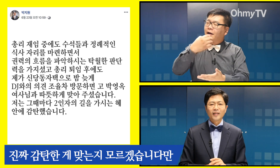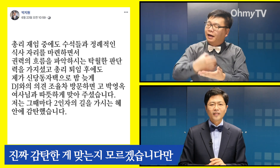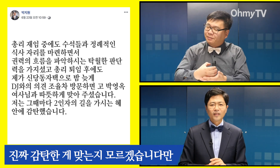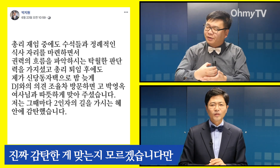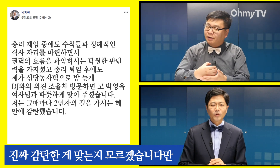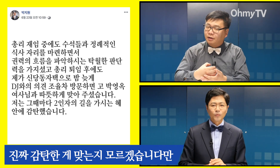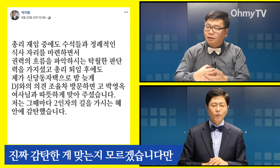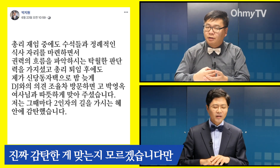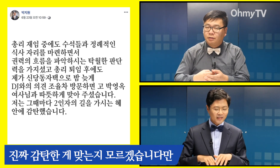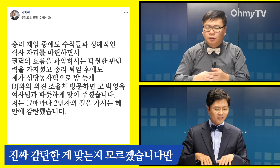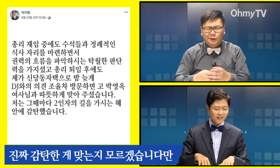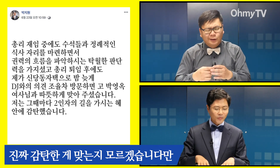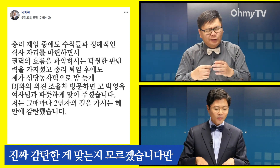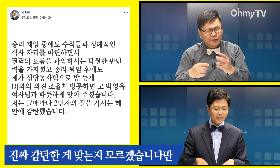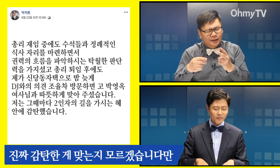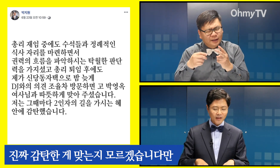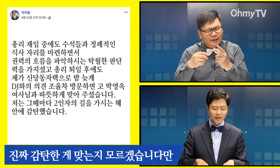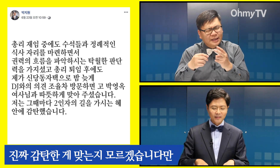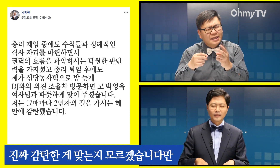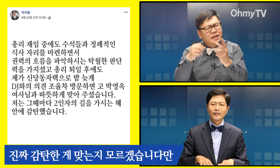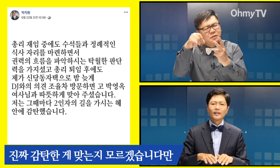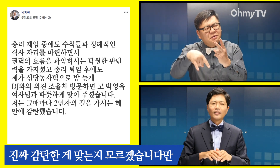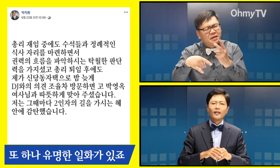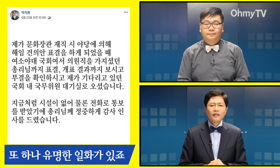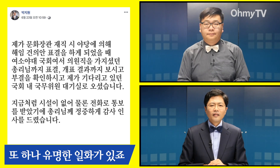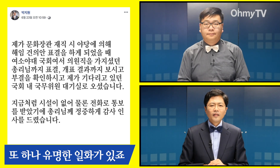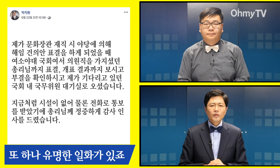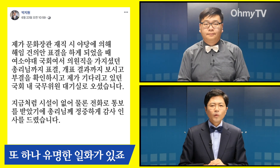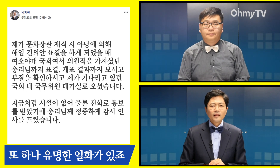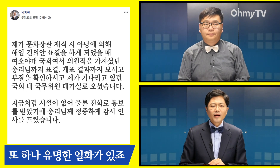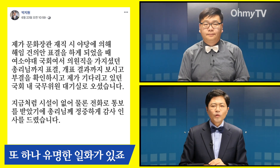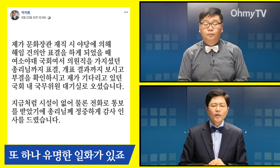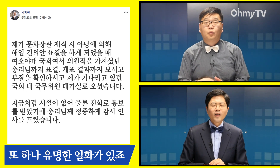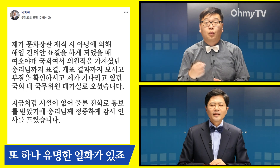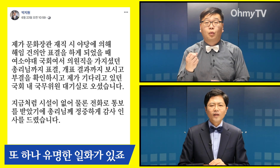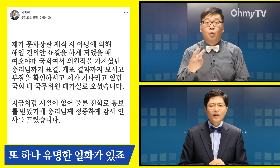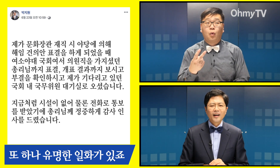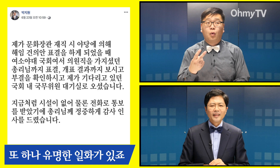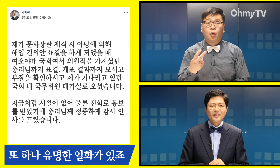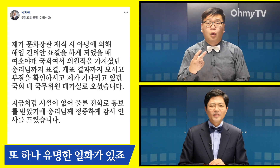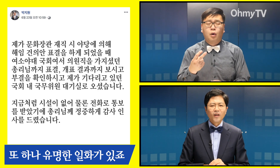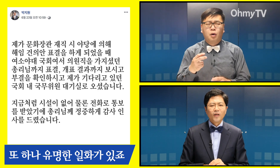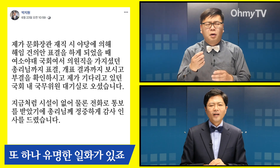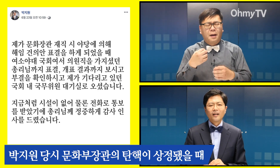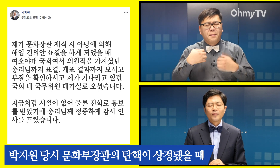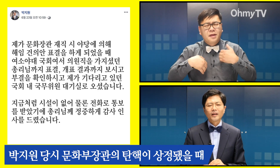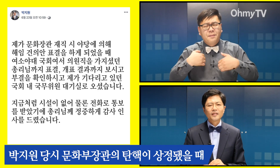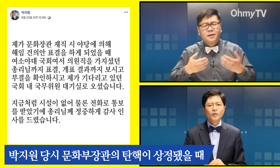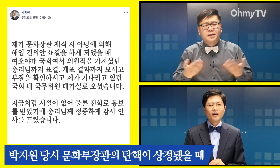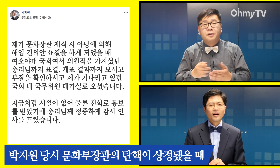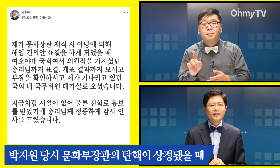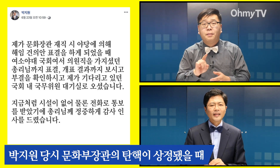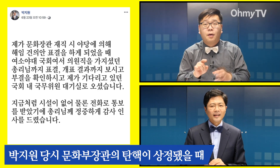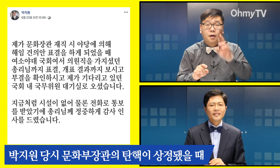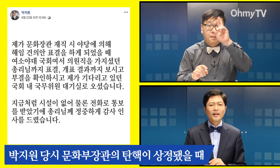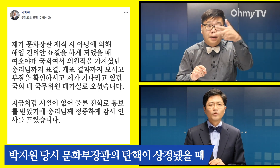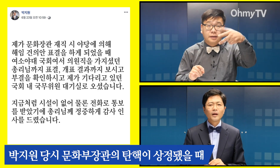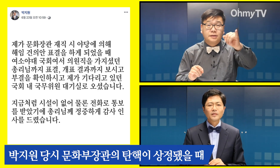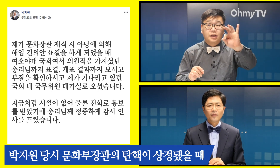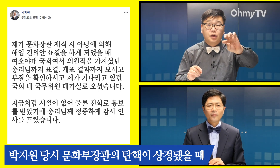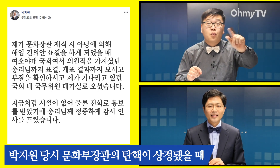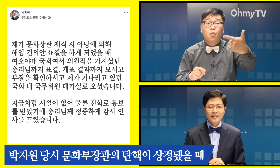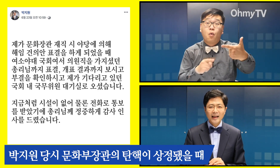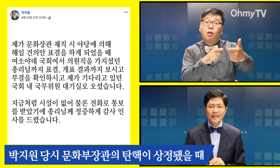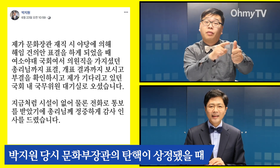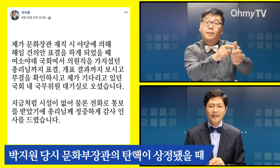2인자다라고 하는 것으로 좀 놀리시는 건지 모르겠습니다만 또 하나 유명한 일화가 있죠. 박지원 당시의